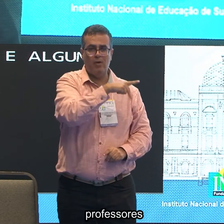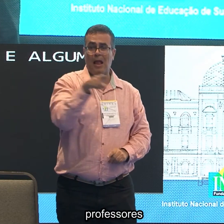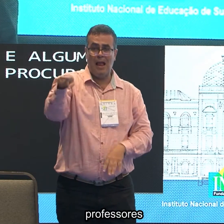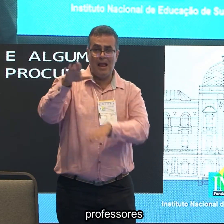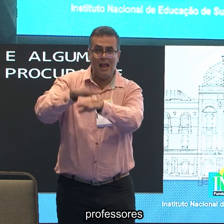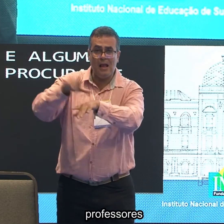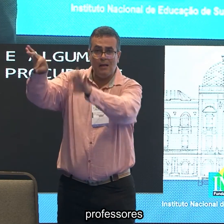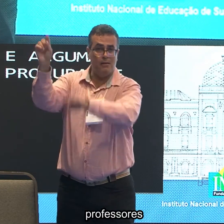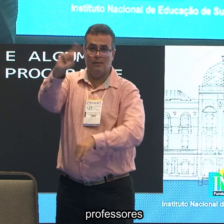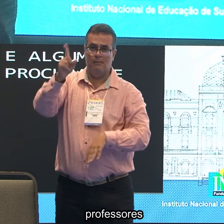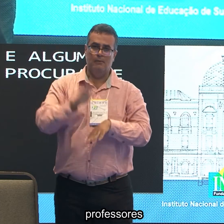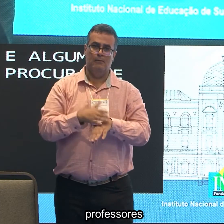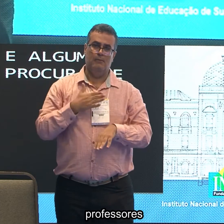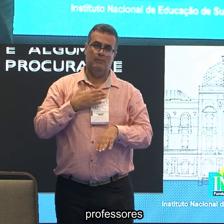que procuram professores